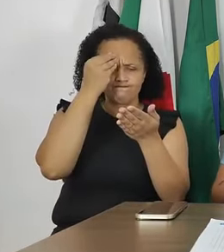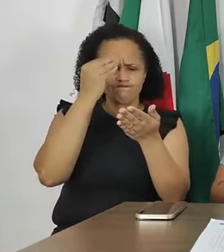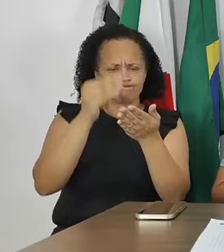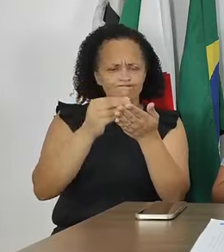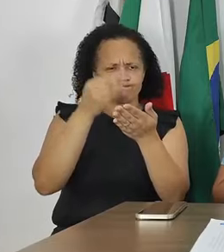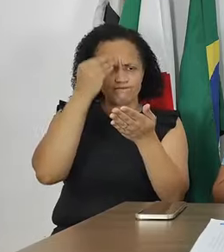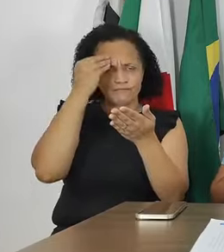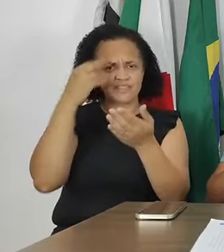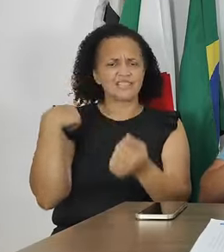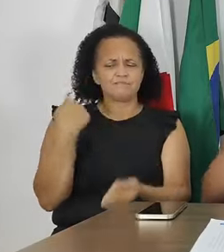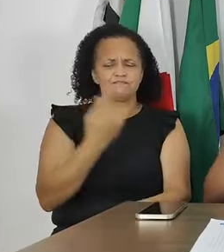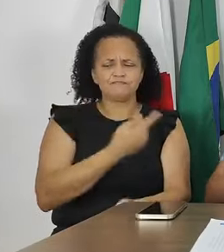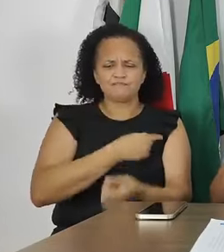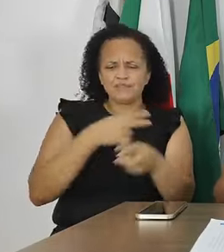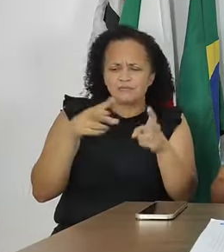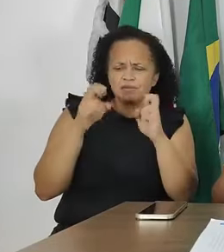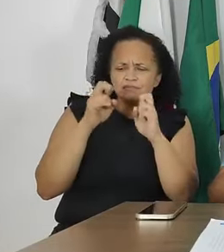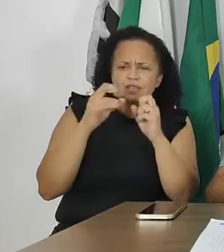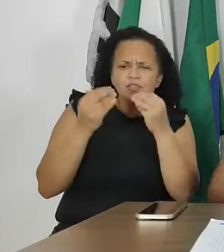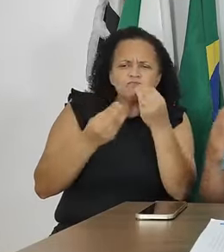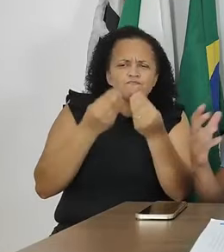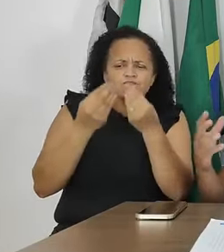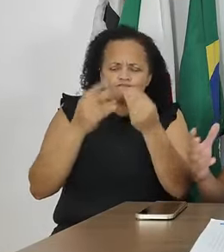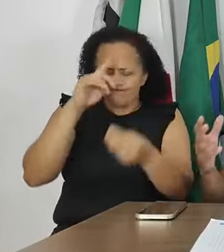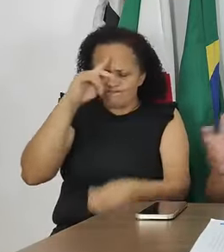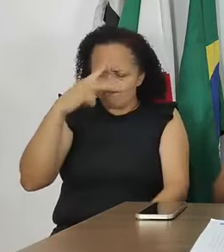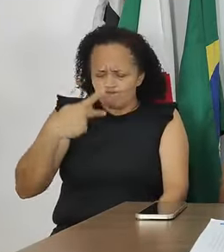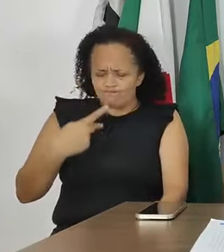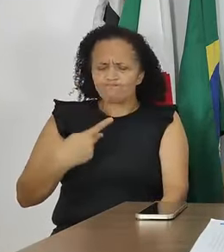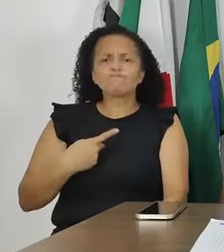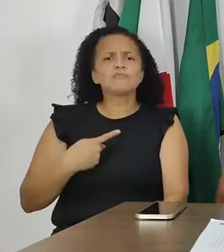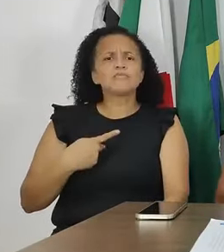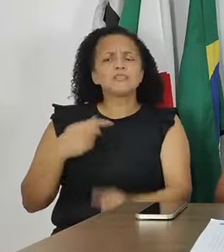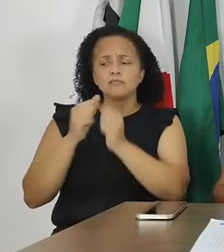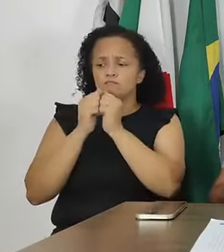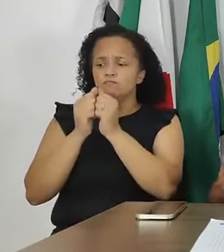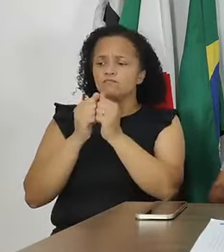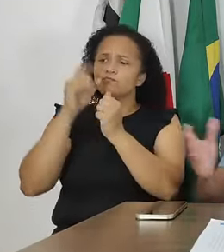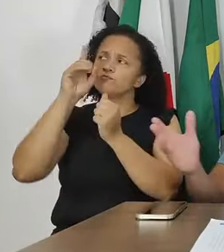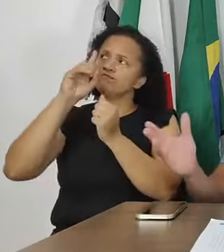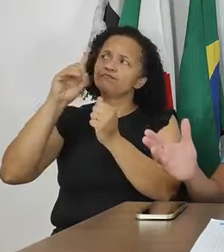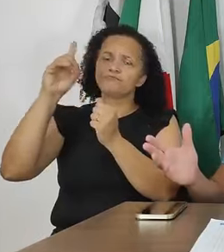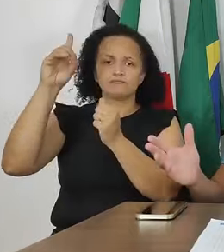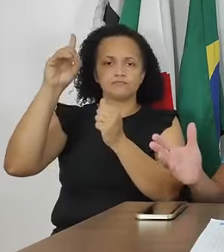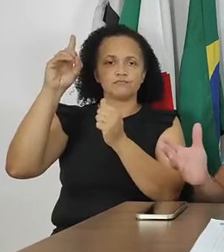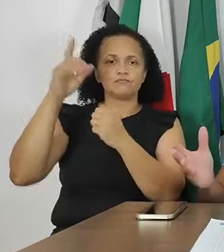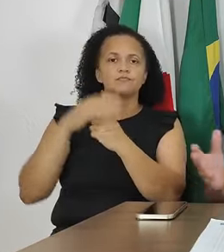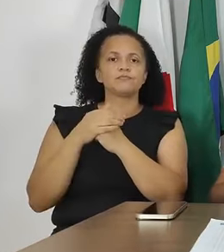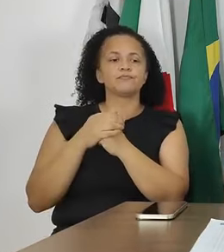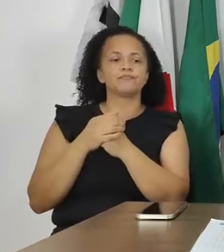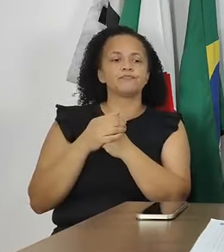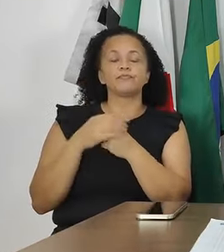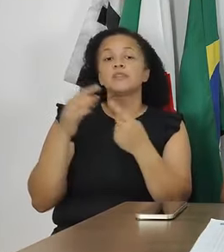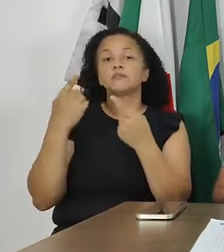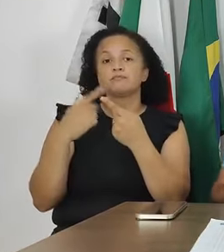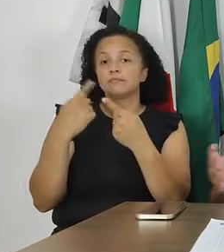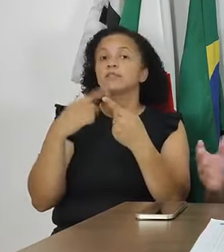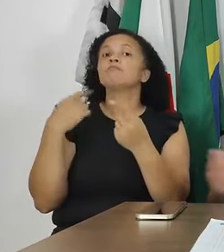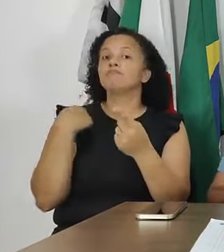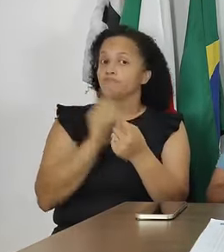identidade, sobre descobrindo e desenvolvendo a nossa identidade em Deus, porque já que